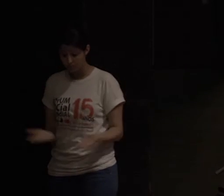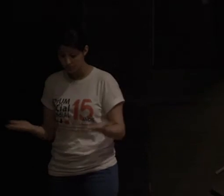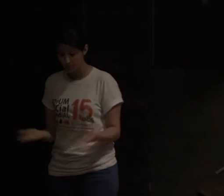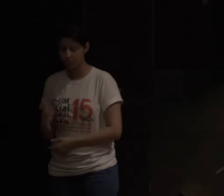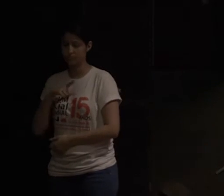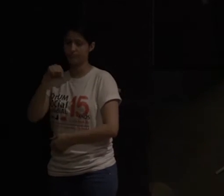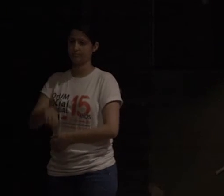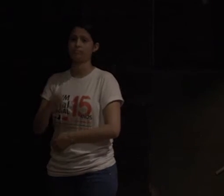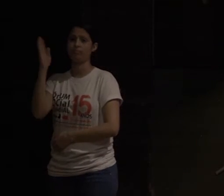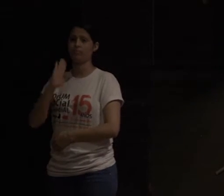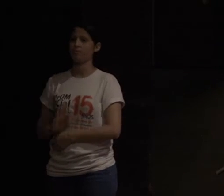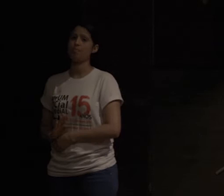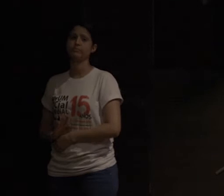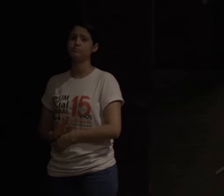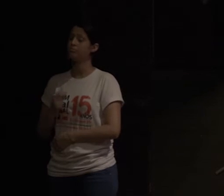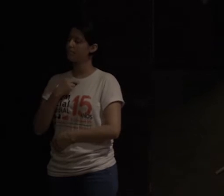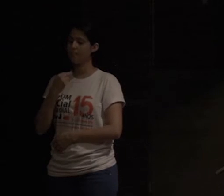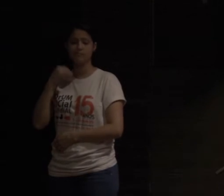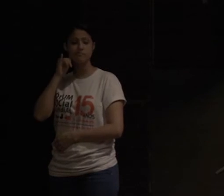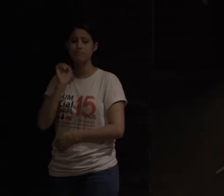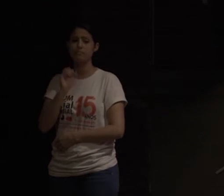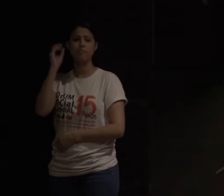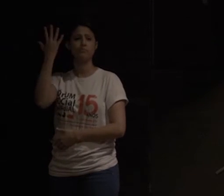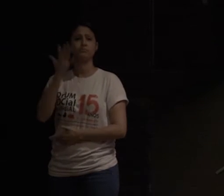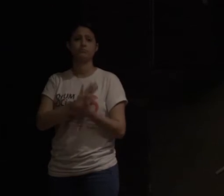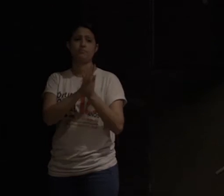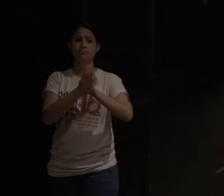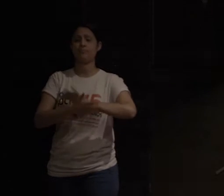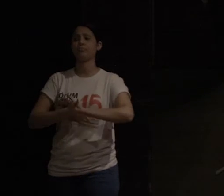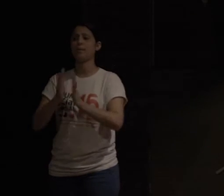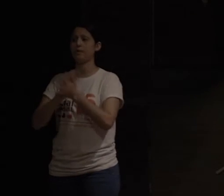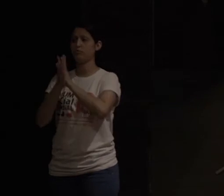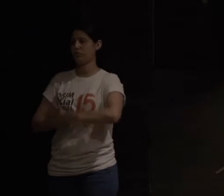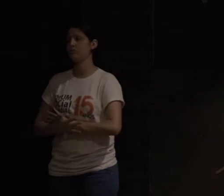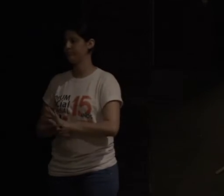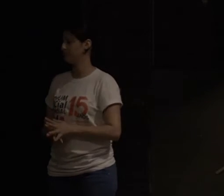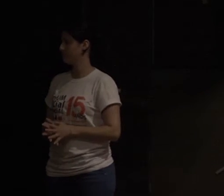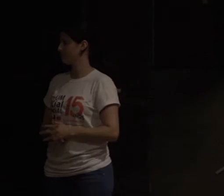no Brasil. Não deixe que isso aconteça, uma vez que é a Ministra da Igualdade Racial.